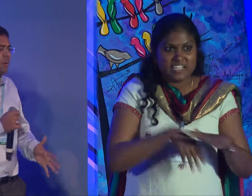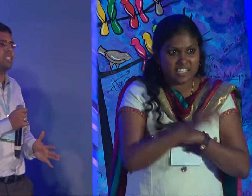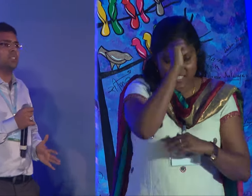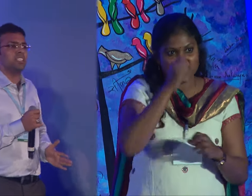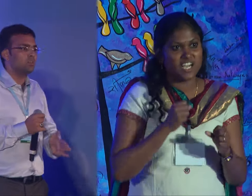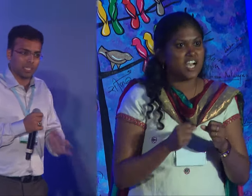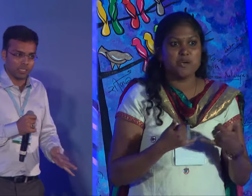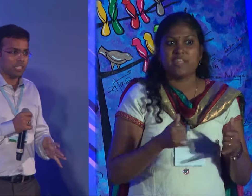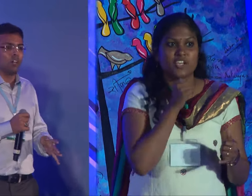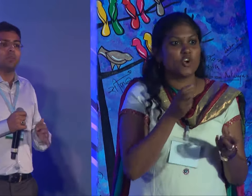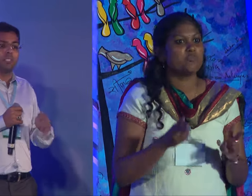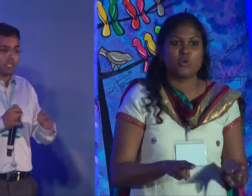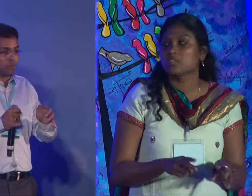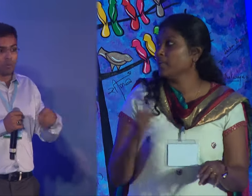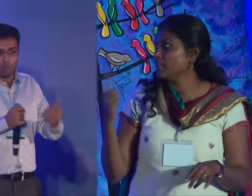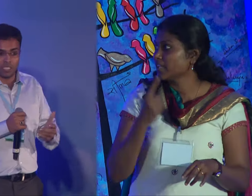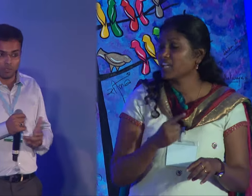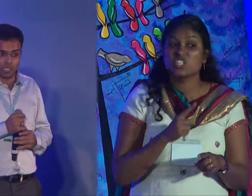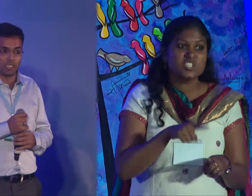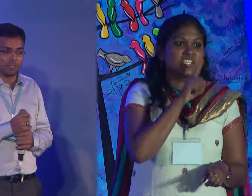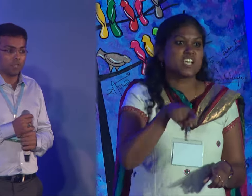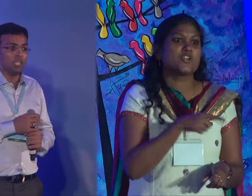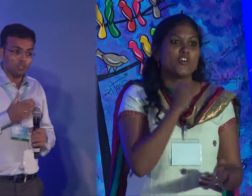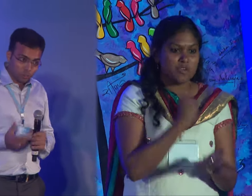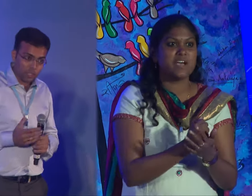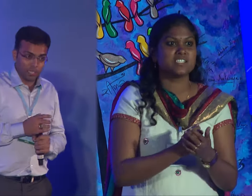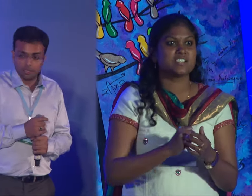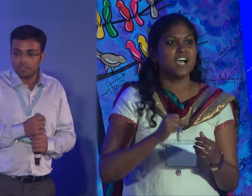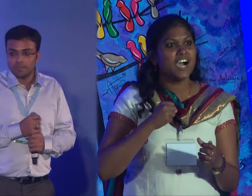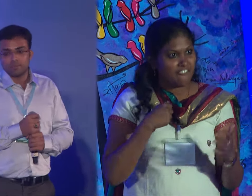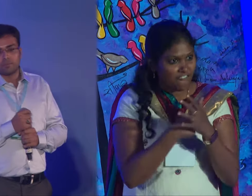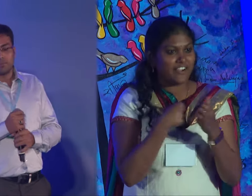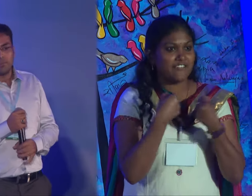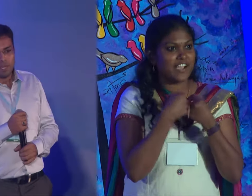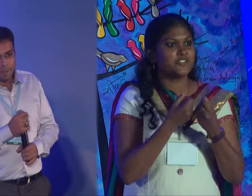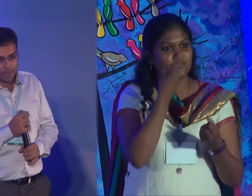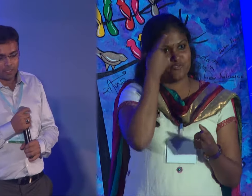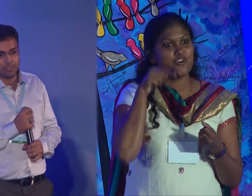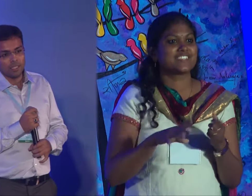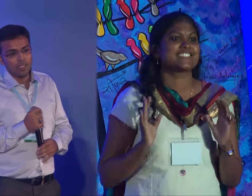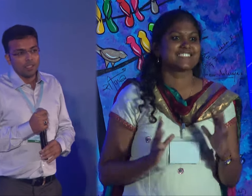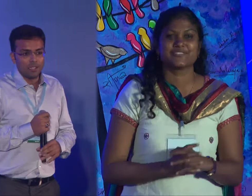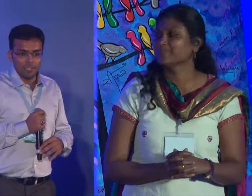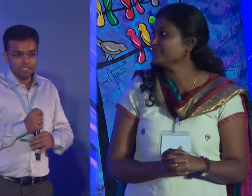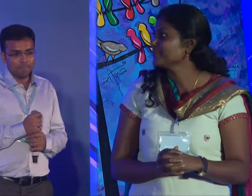ये चीज़ हमारे हिसाब से एकदम गलत है और हम इसके ऊपर मूवमेंट चालू करना चाहते हैं। दूसरी बात,